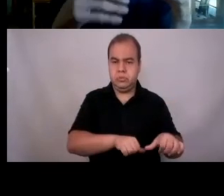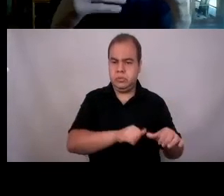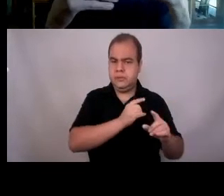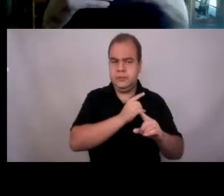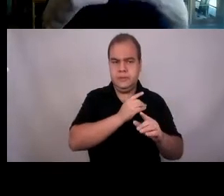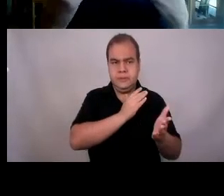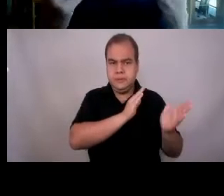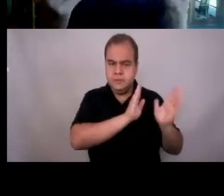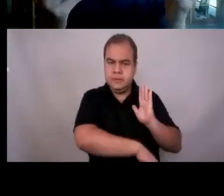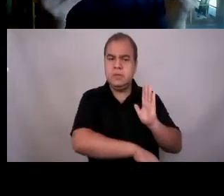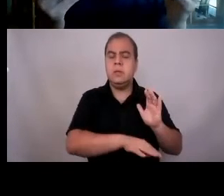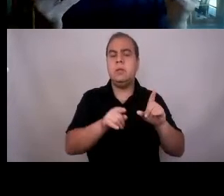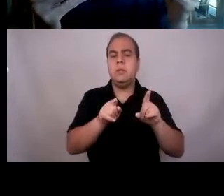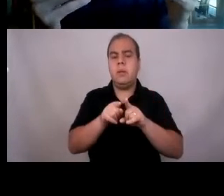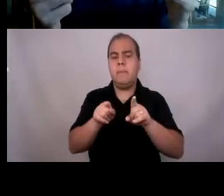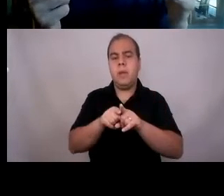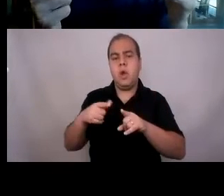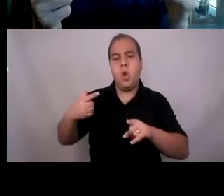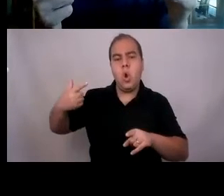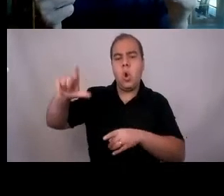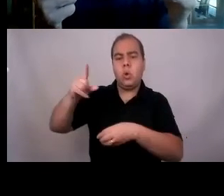também passaram a promover